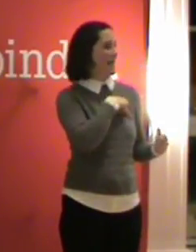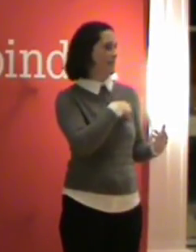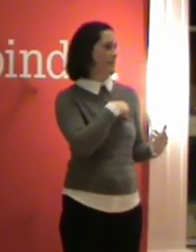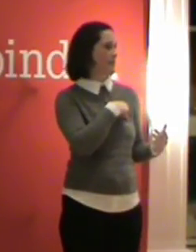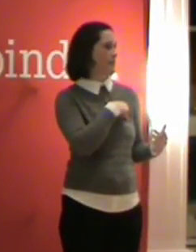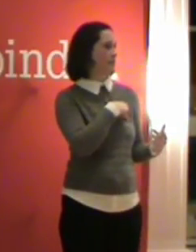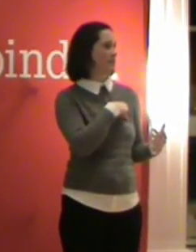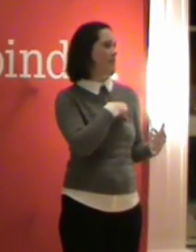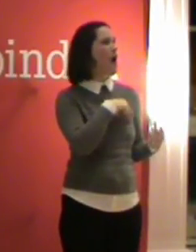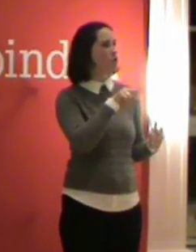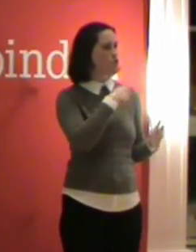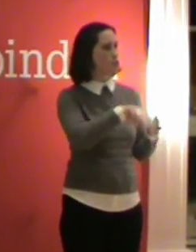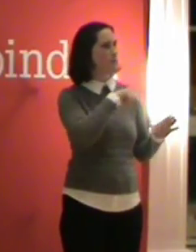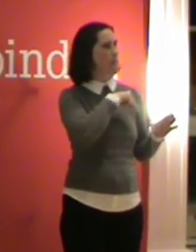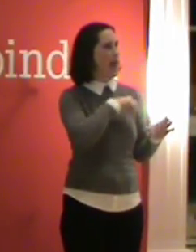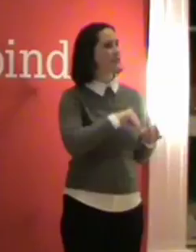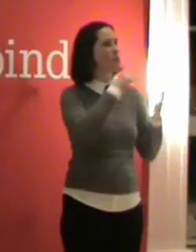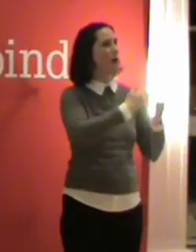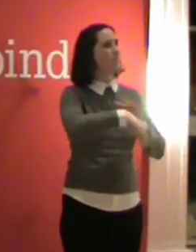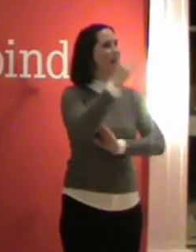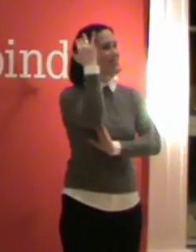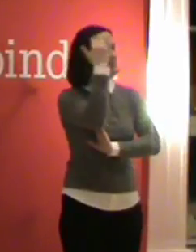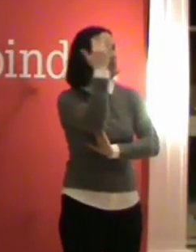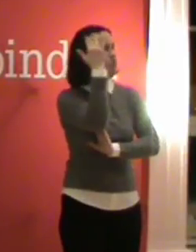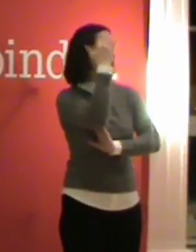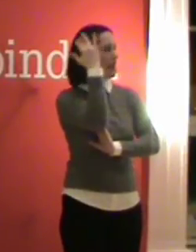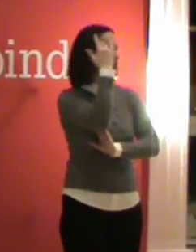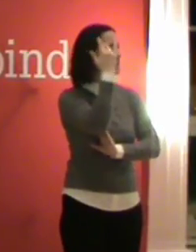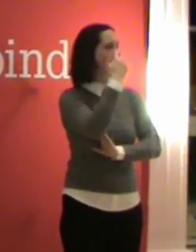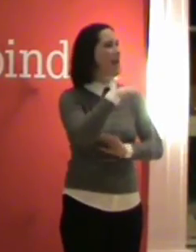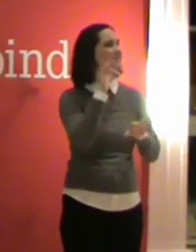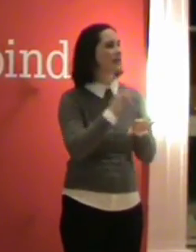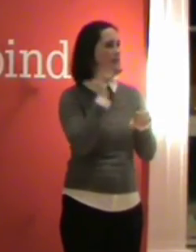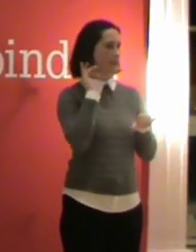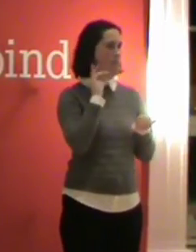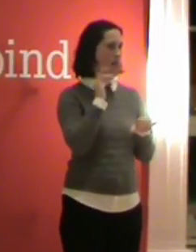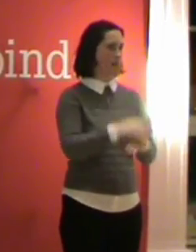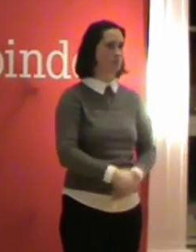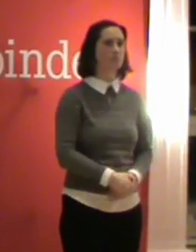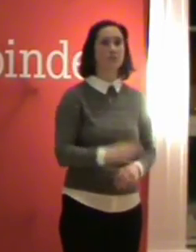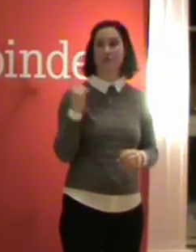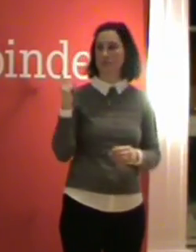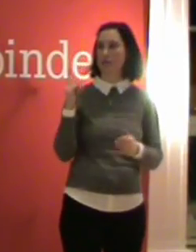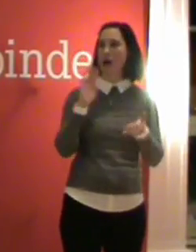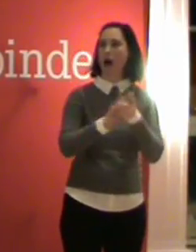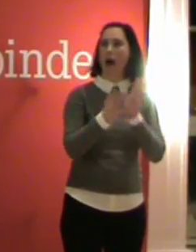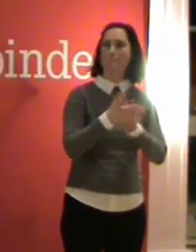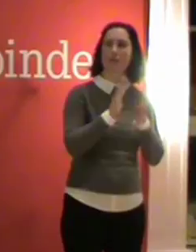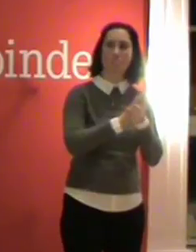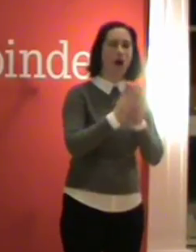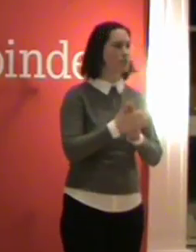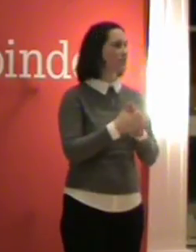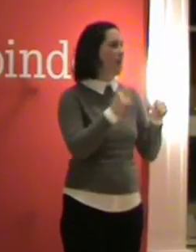nochmal eine neue Nachdenklichkeit und eine Sensibilität für dieses Thema auslösen. Wir haben ausgemacht, dass Herr Böhl ein oder